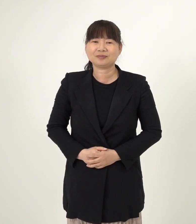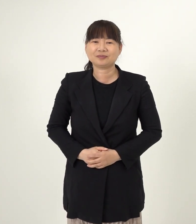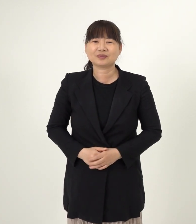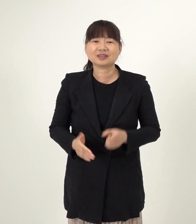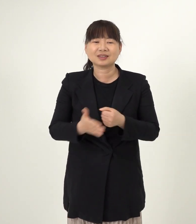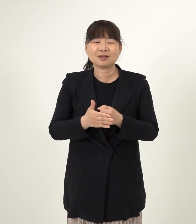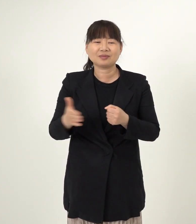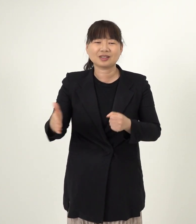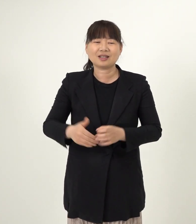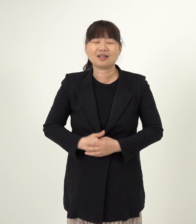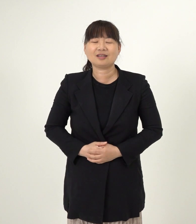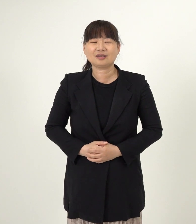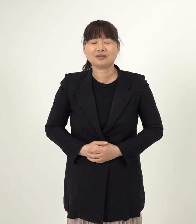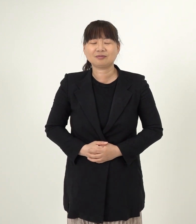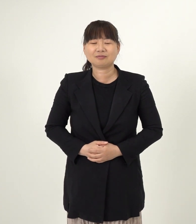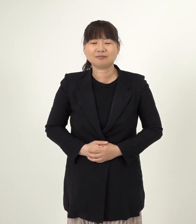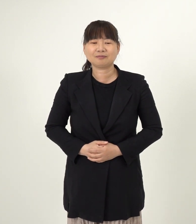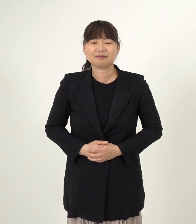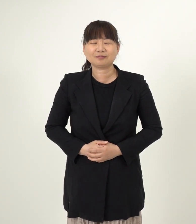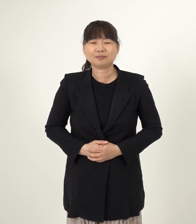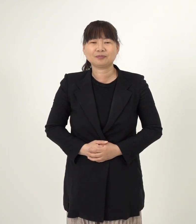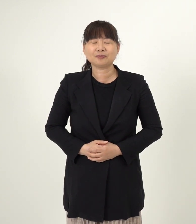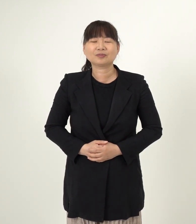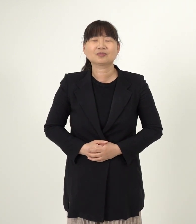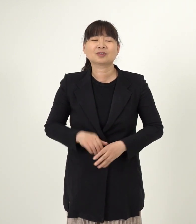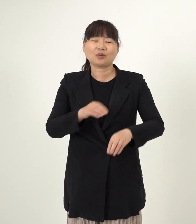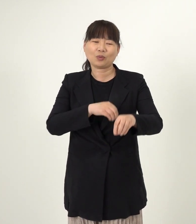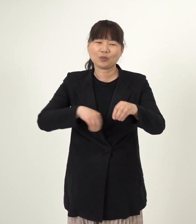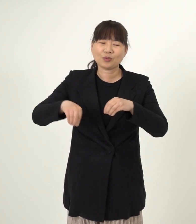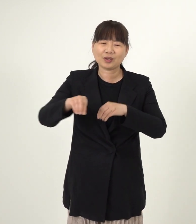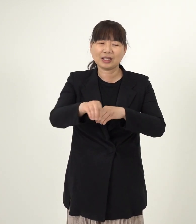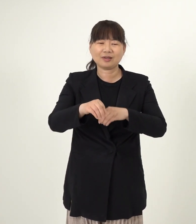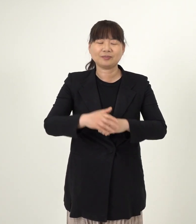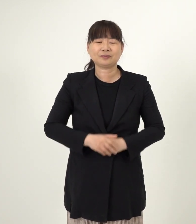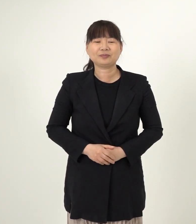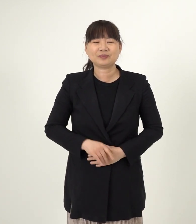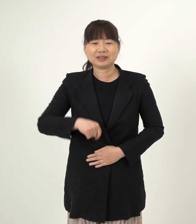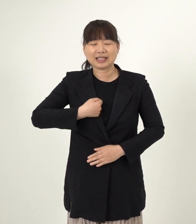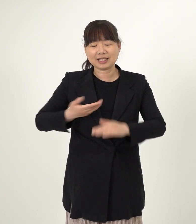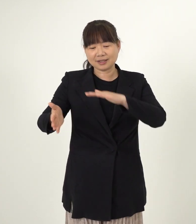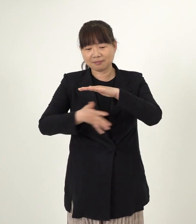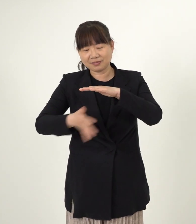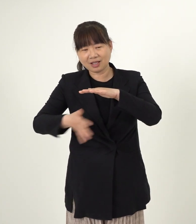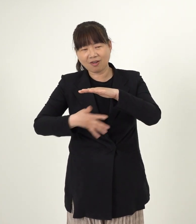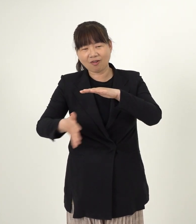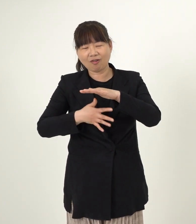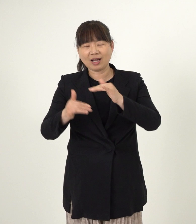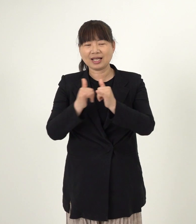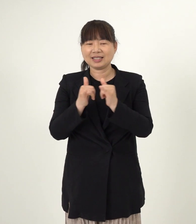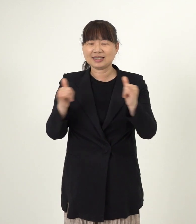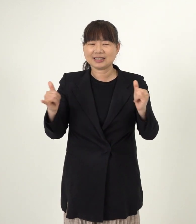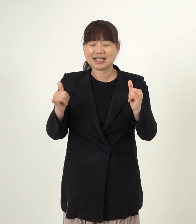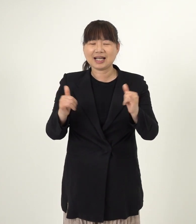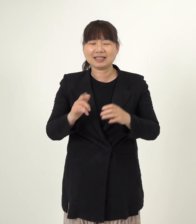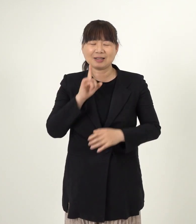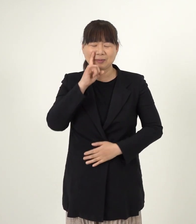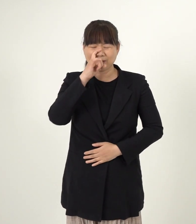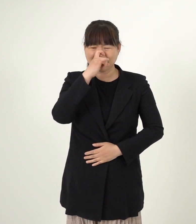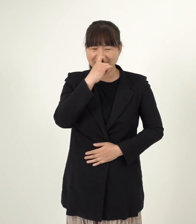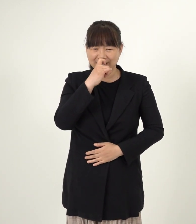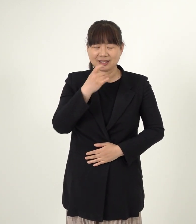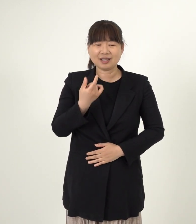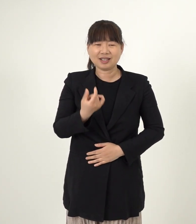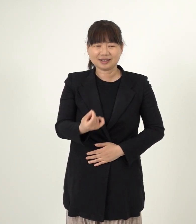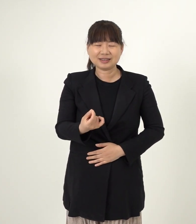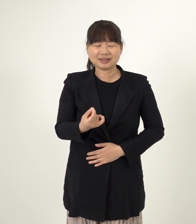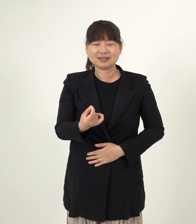그래서 예수님은 오히려 이렇게 자기를 비워서 인간의 누더기 같은 그